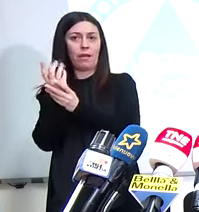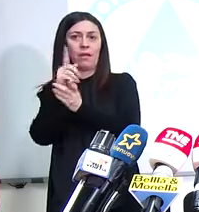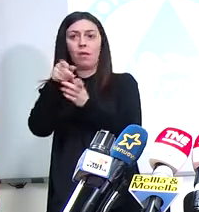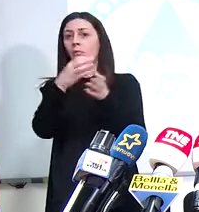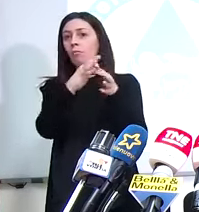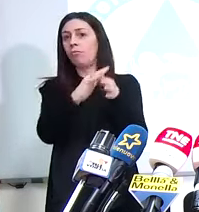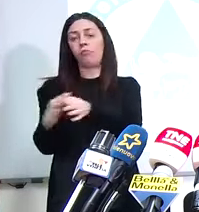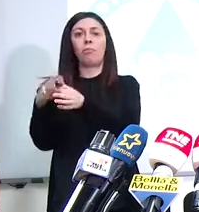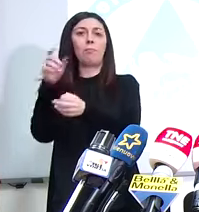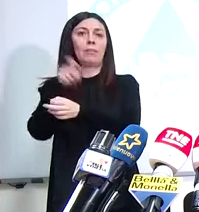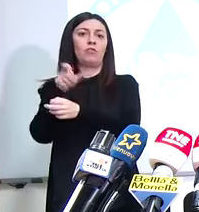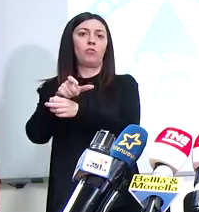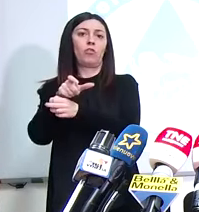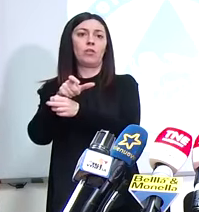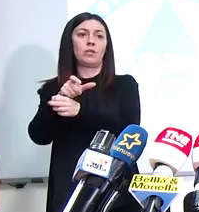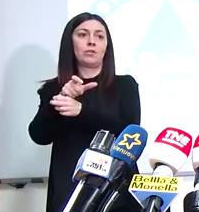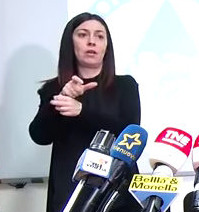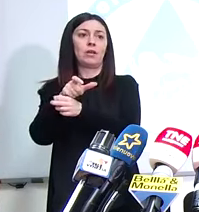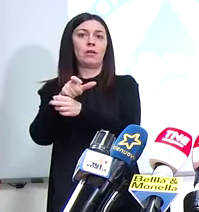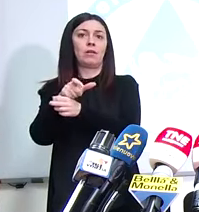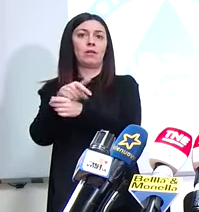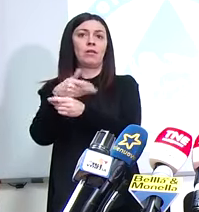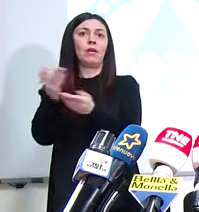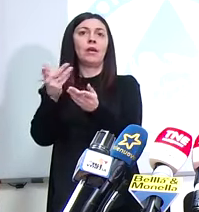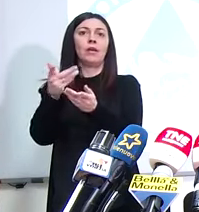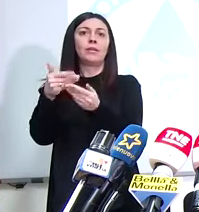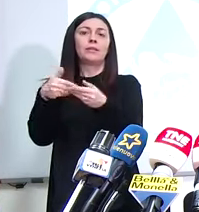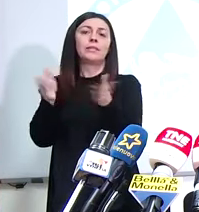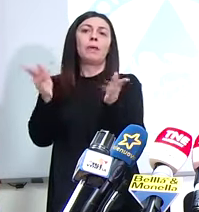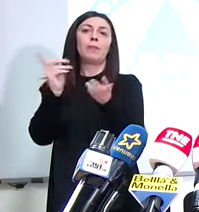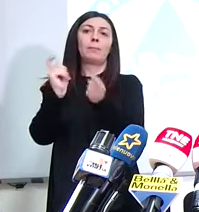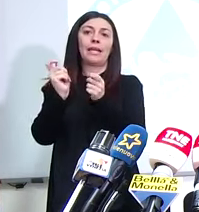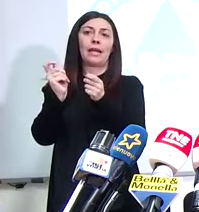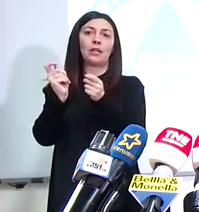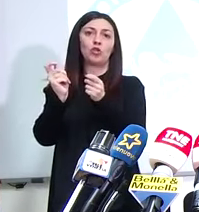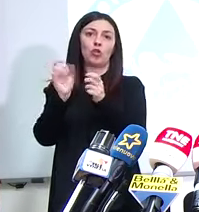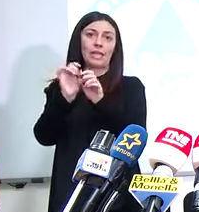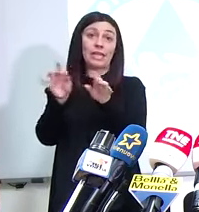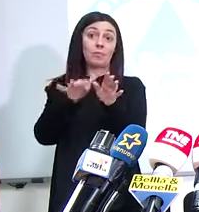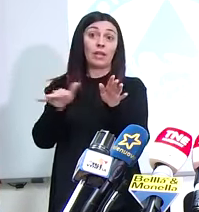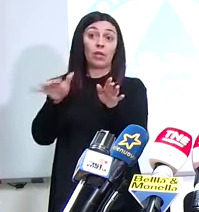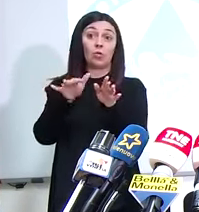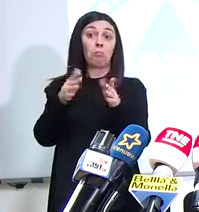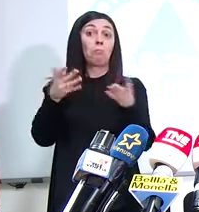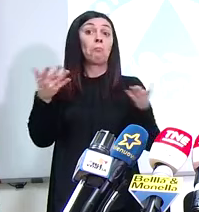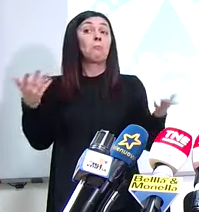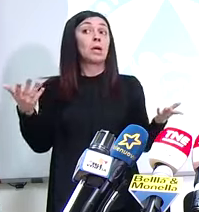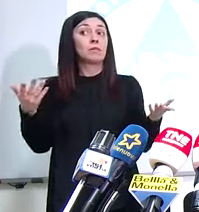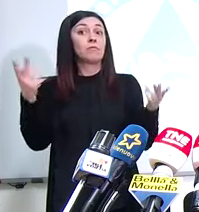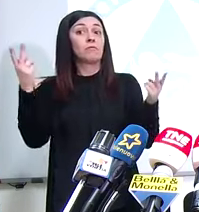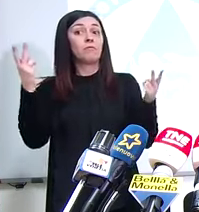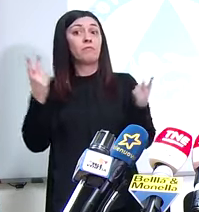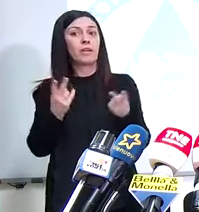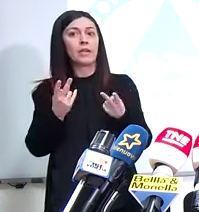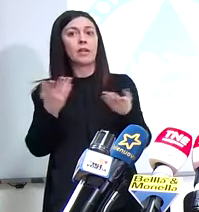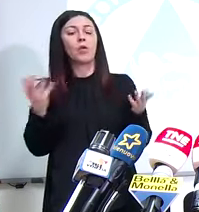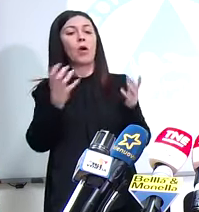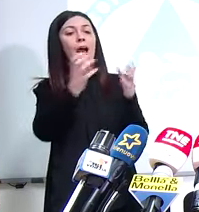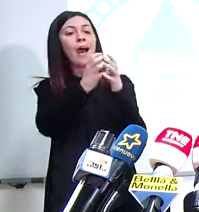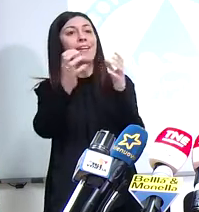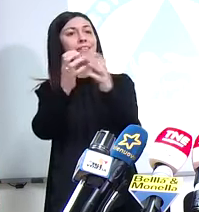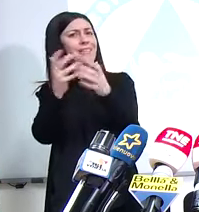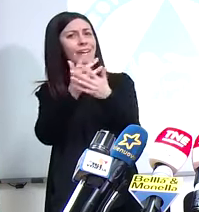fermo restando se questo risponde alla realtà ma ripeto anche le big pharma non si sono mai espressi rispetto questo